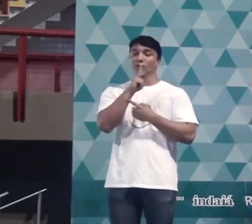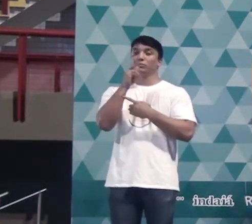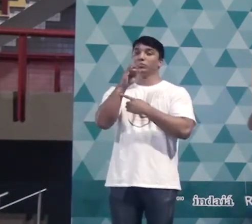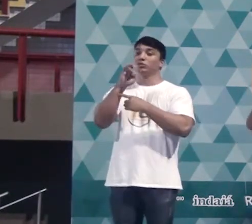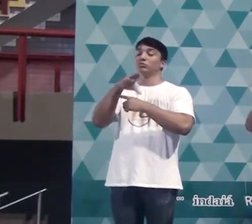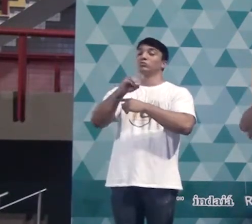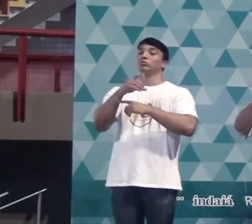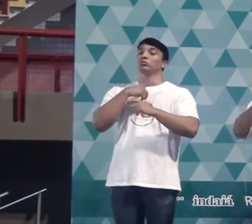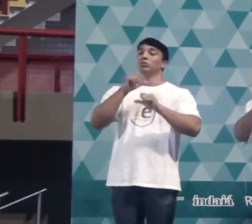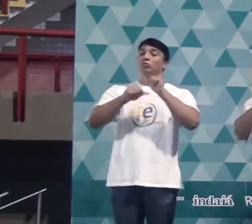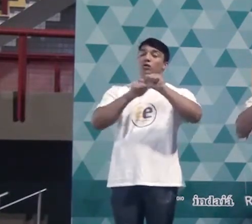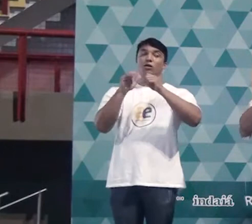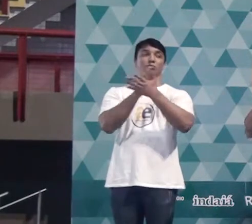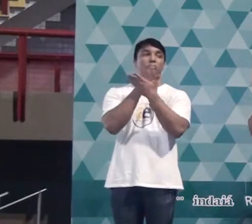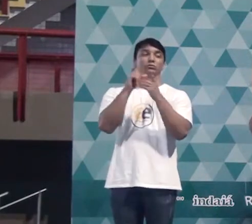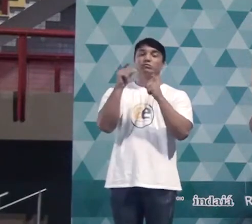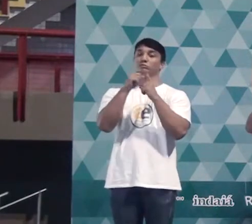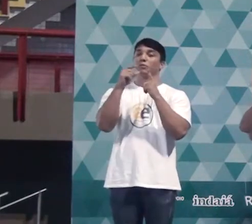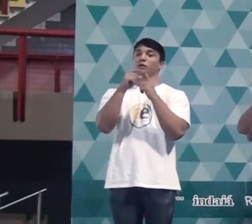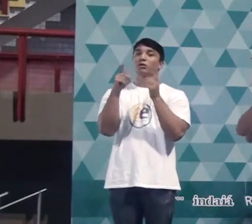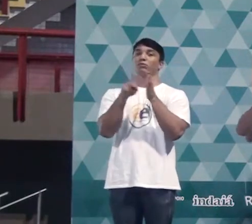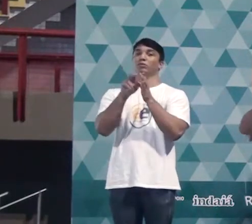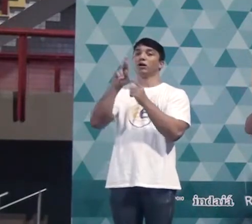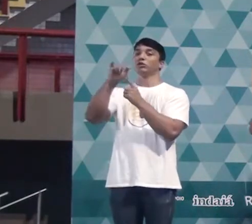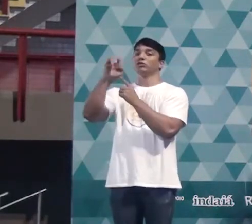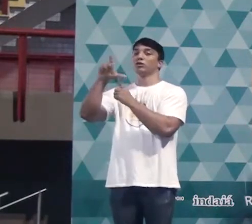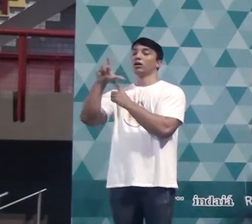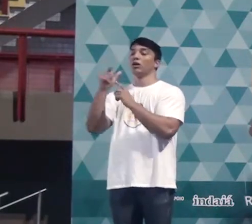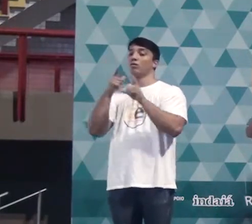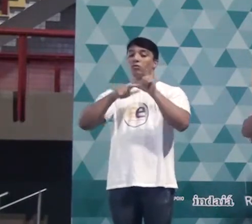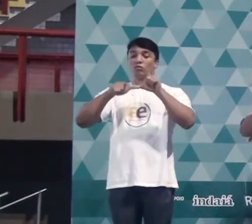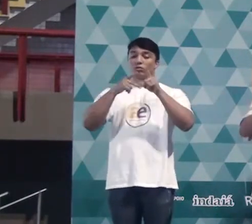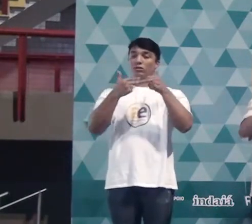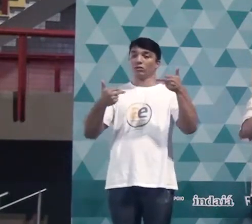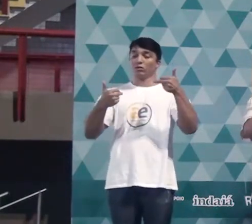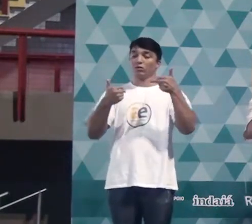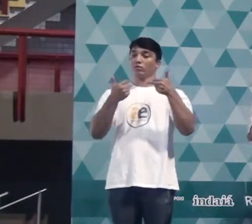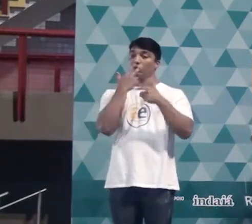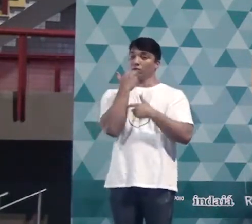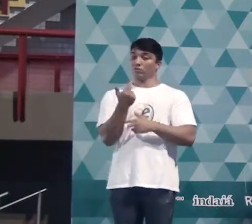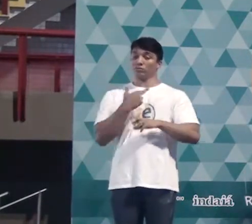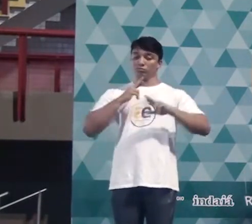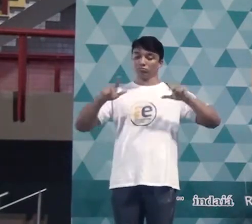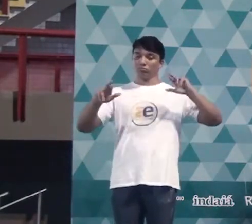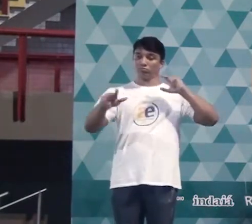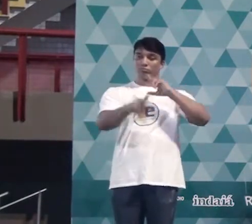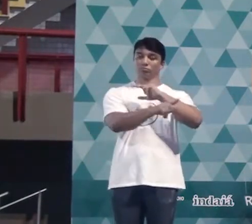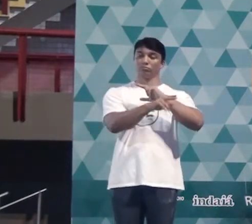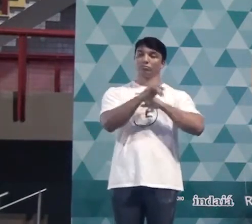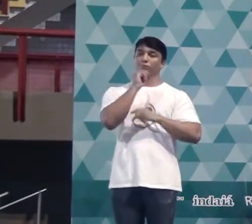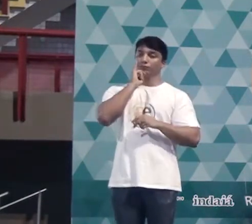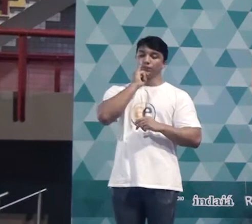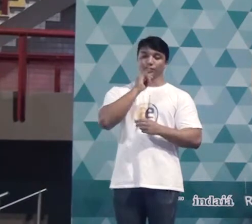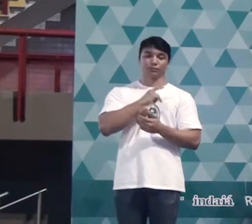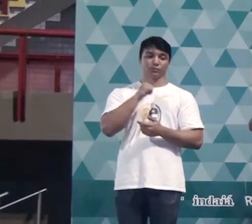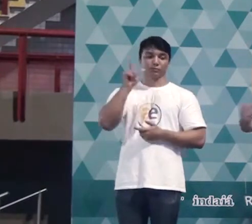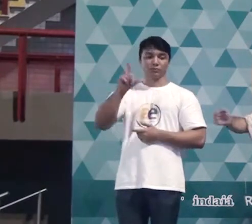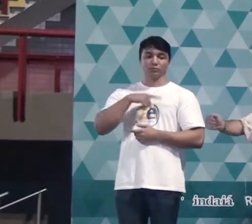tem palavras que se formam por meio de radicais de línguas diferentes. Línguas diferentes. Aí tem um exemplo,